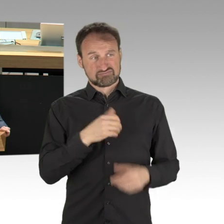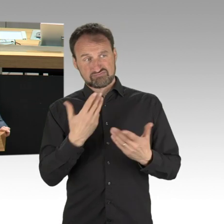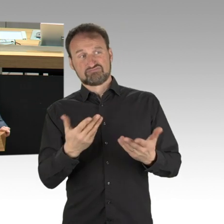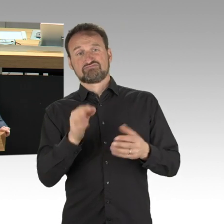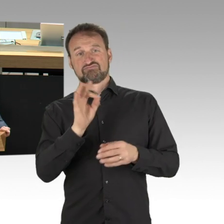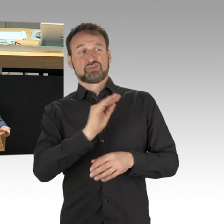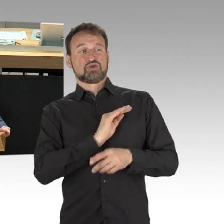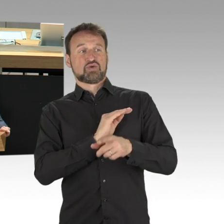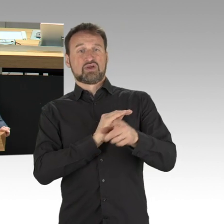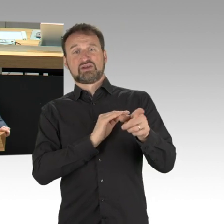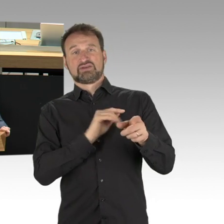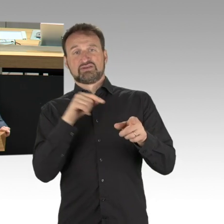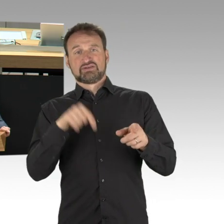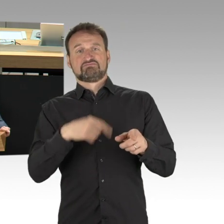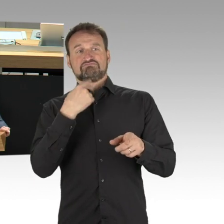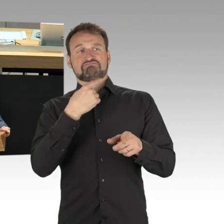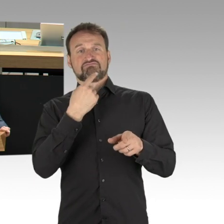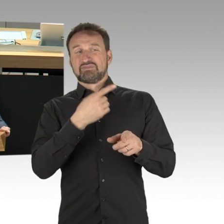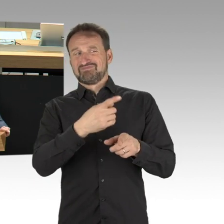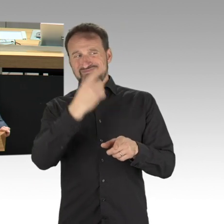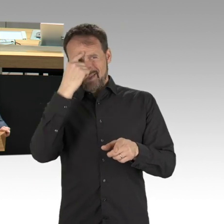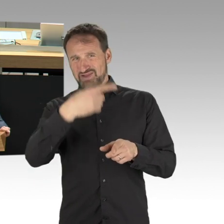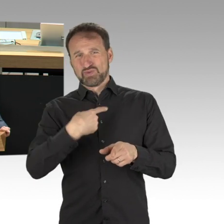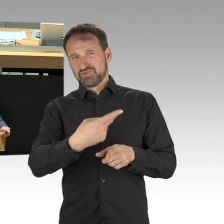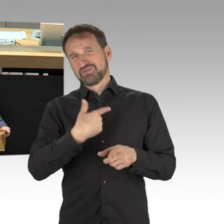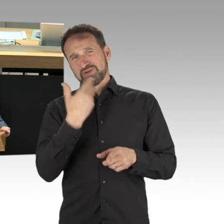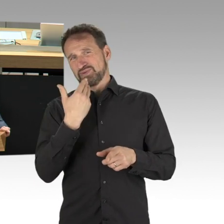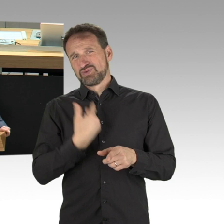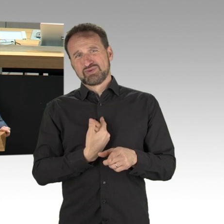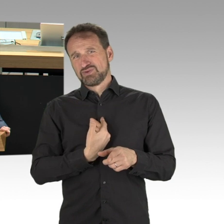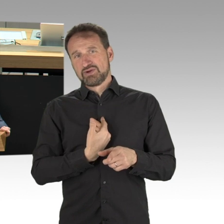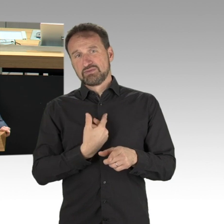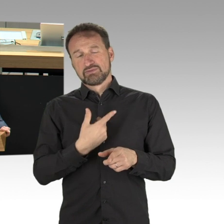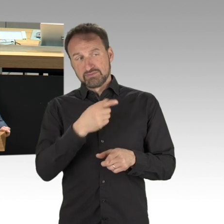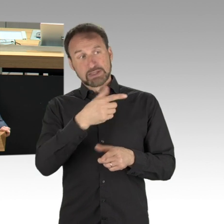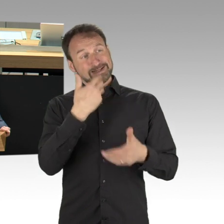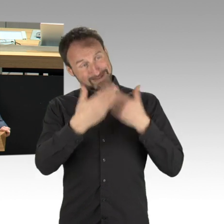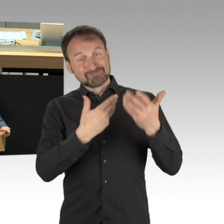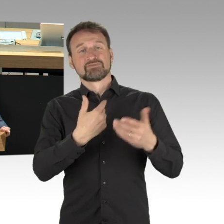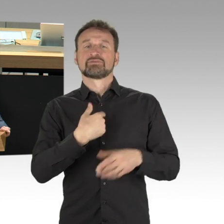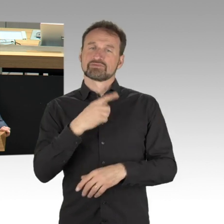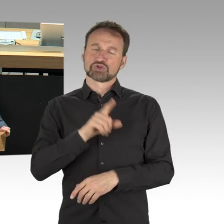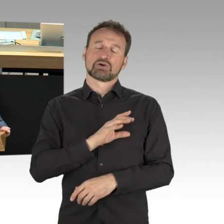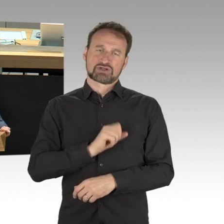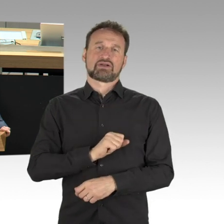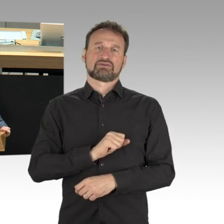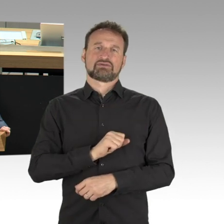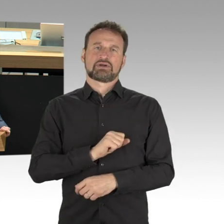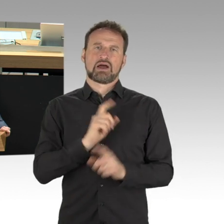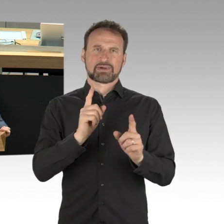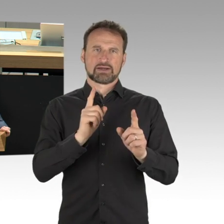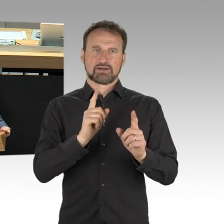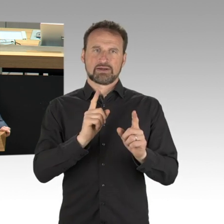einfach aushalten und schauen, dass wir ein deutliches Signal in diese Stadt treiben, dass es